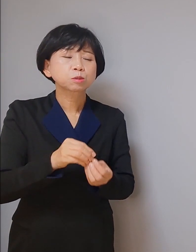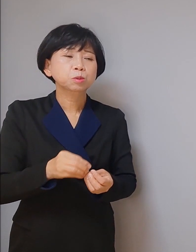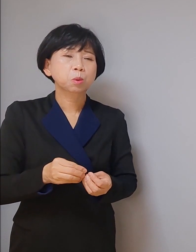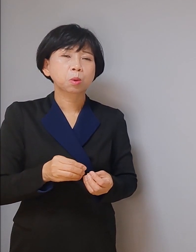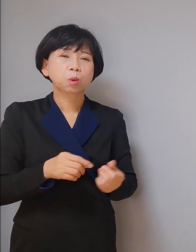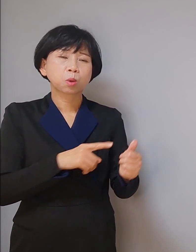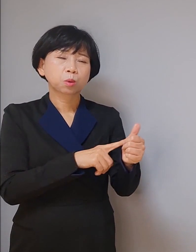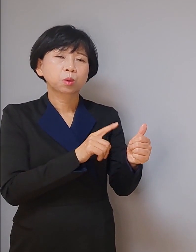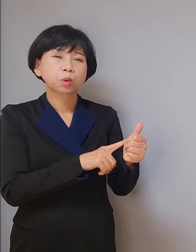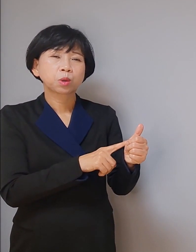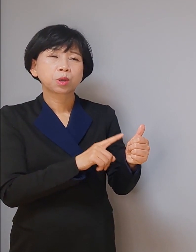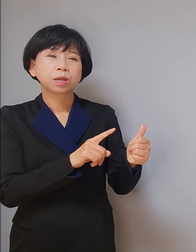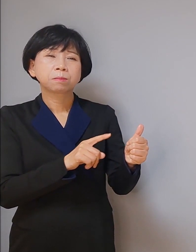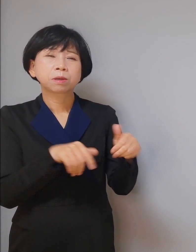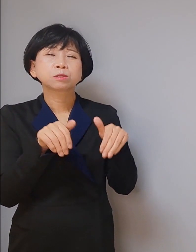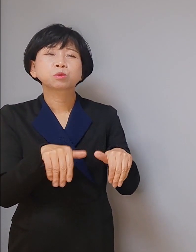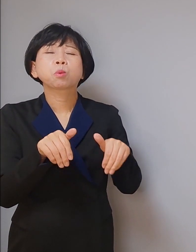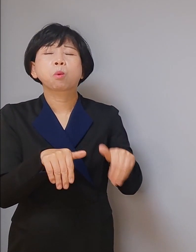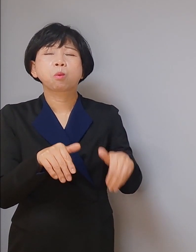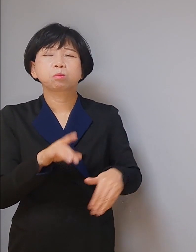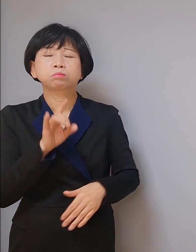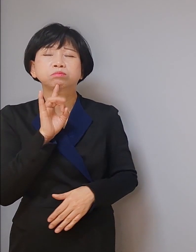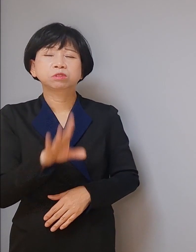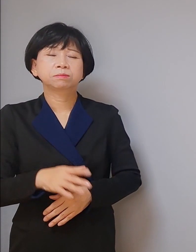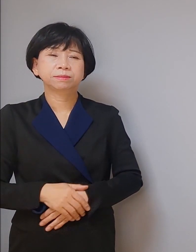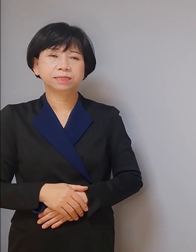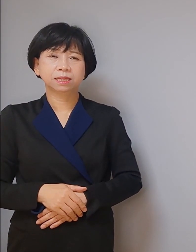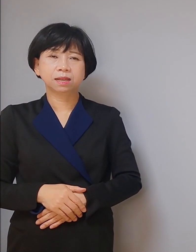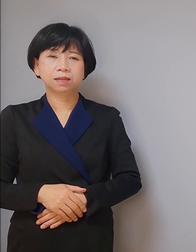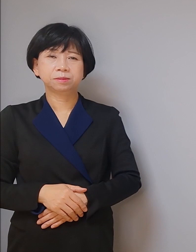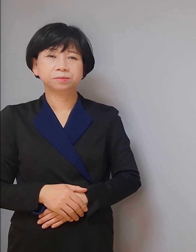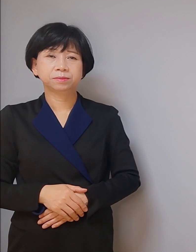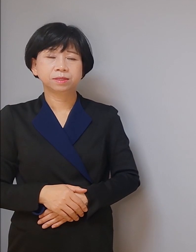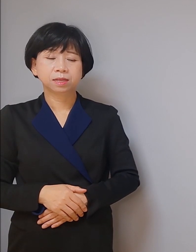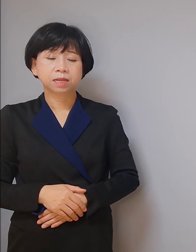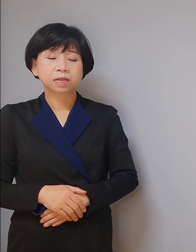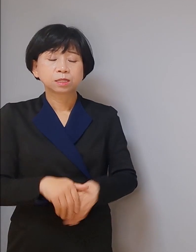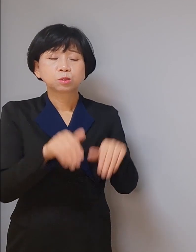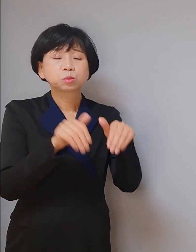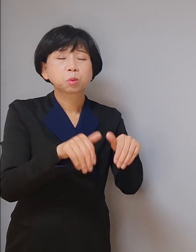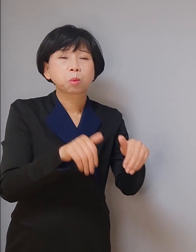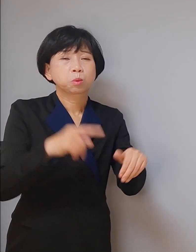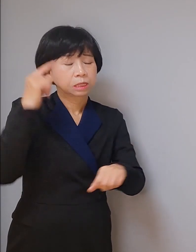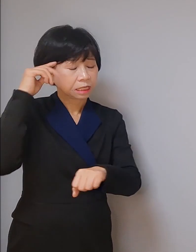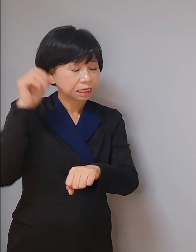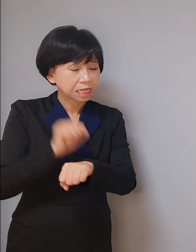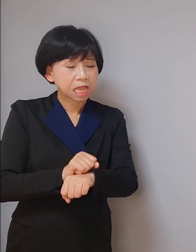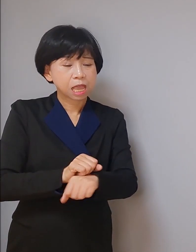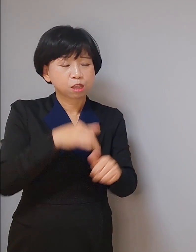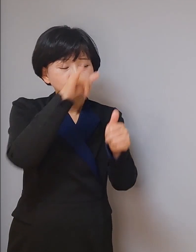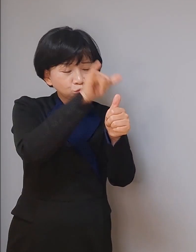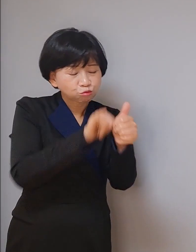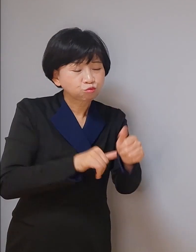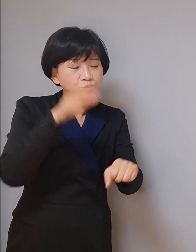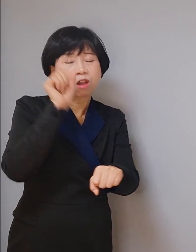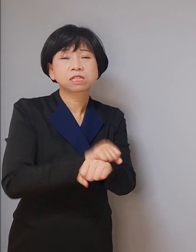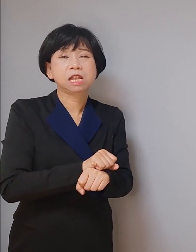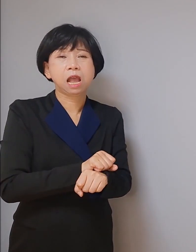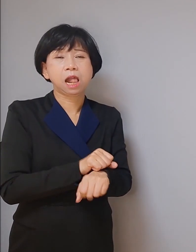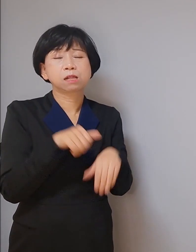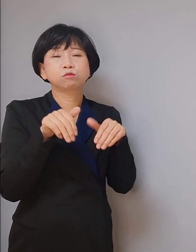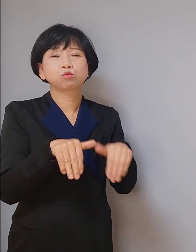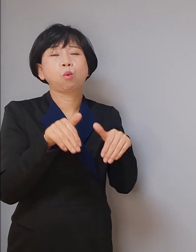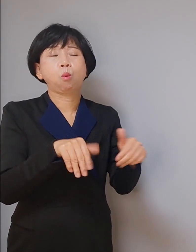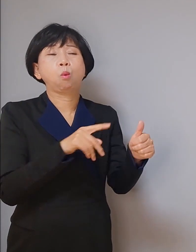사람 엘리에셀이니이다. 아멘. 자신의 하인 중에 가장 지혜롭고 충성스러운 종